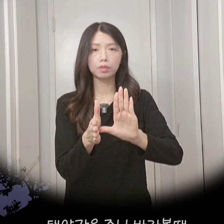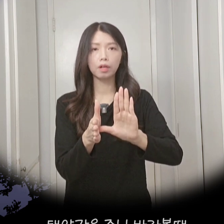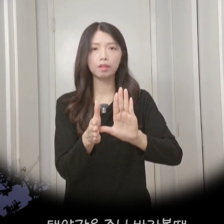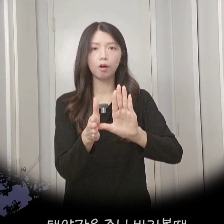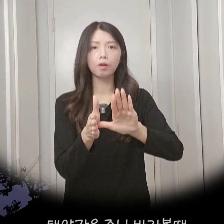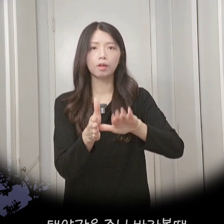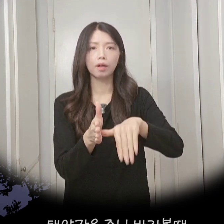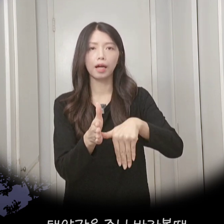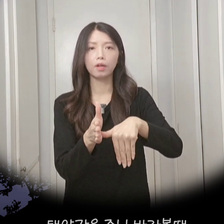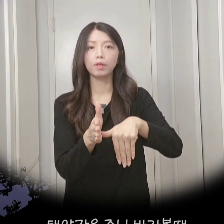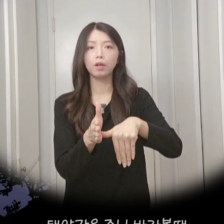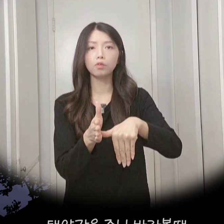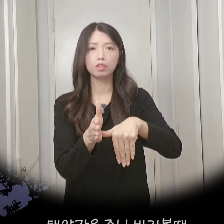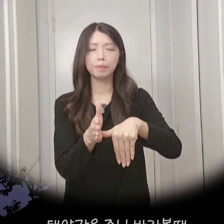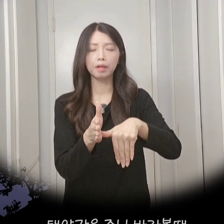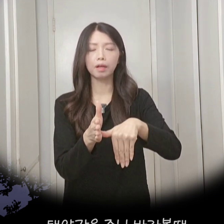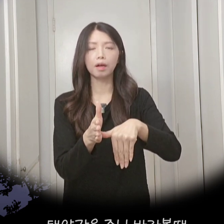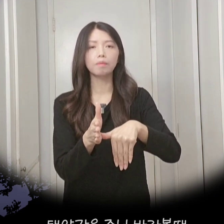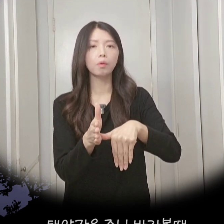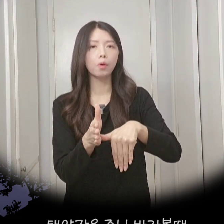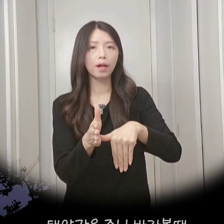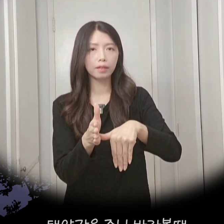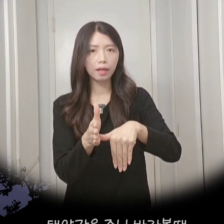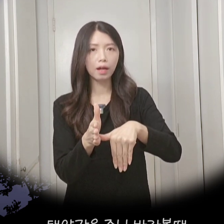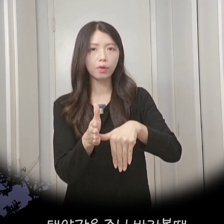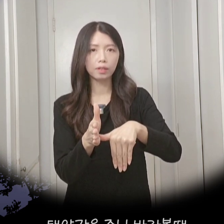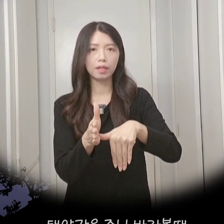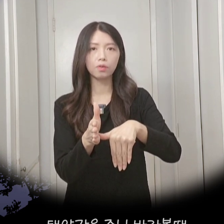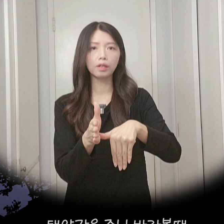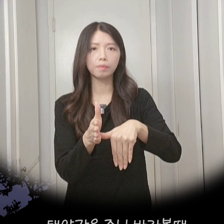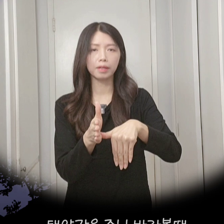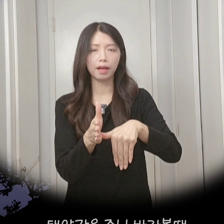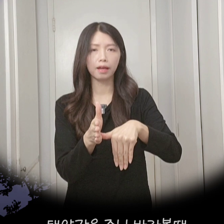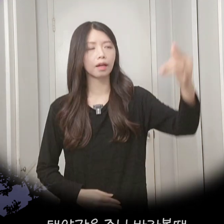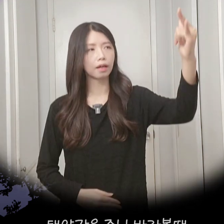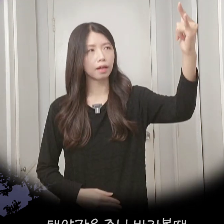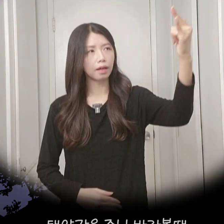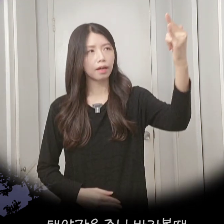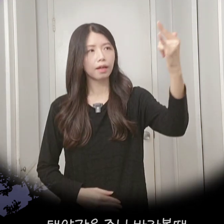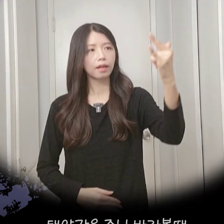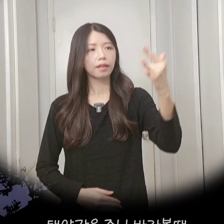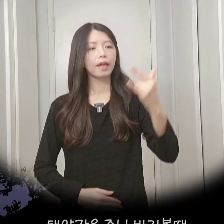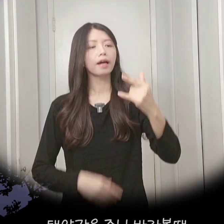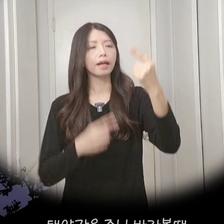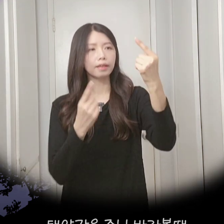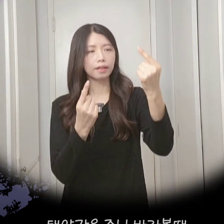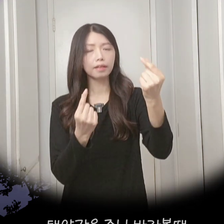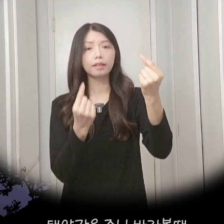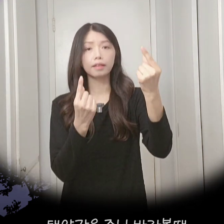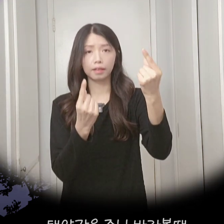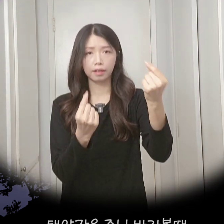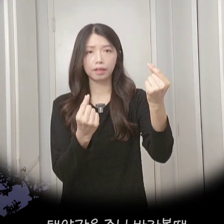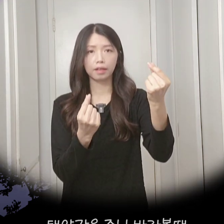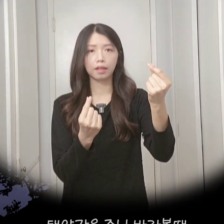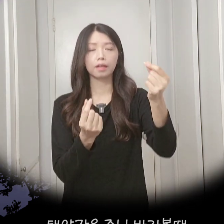4개는 붙여서 아래로 내려주시면 뭐뭐 할 때라고 한 뜻의 수어가 됩니다. 태양